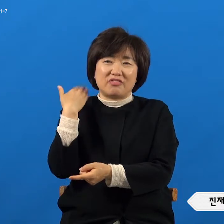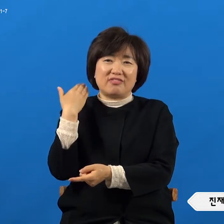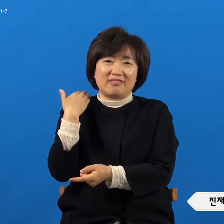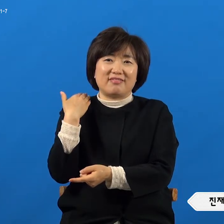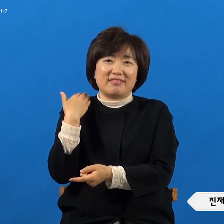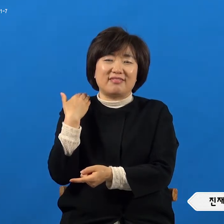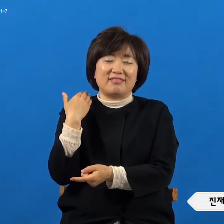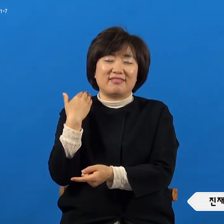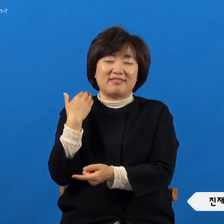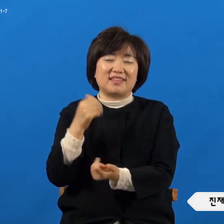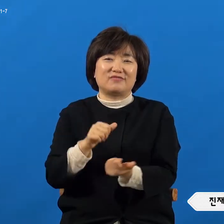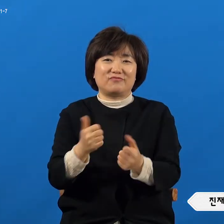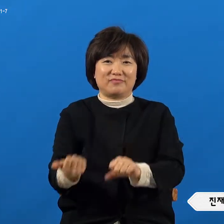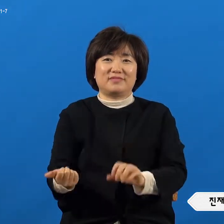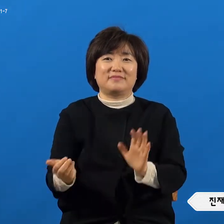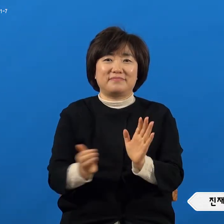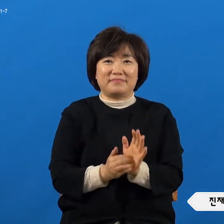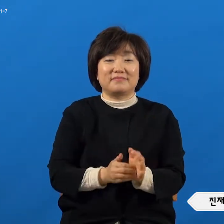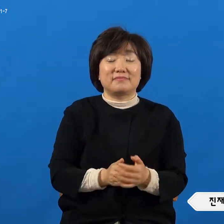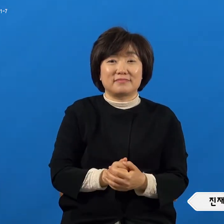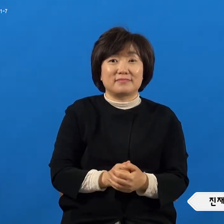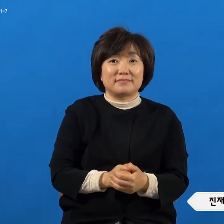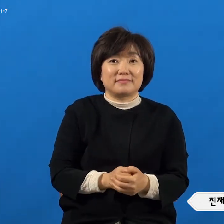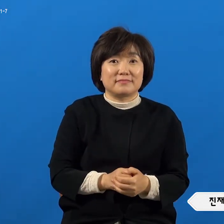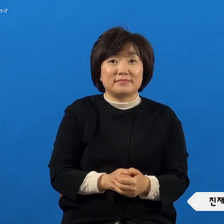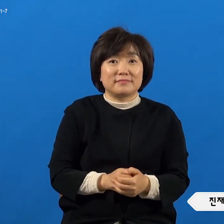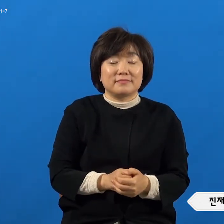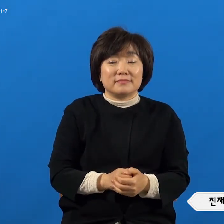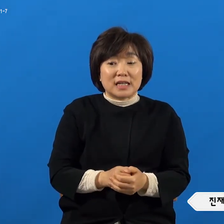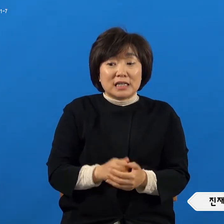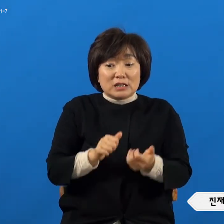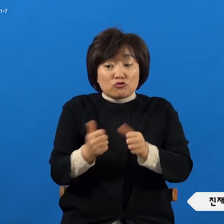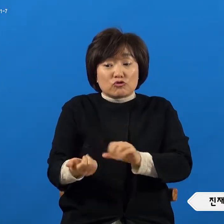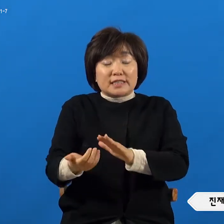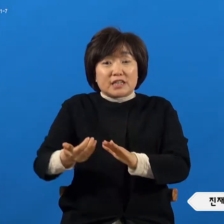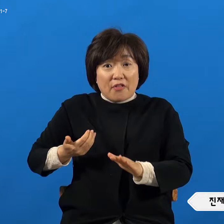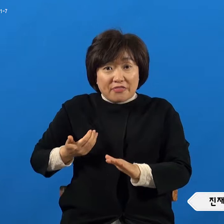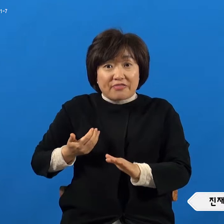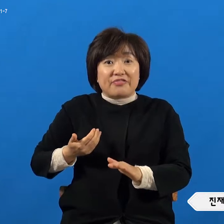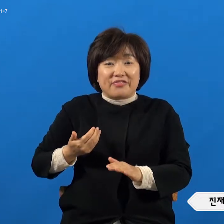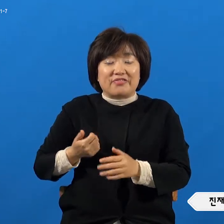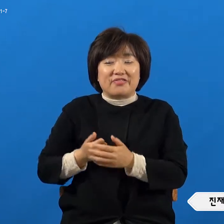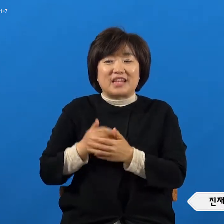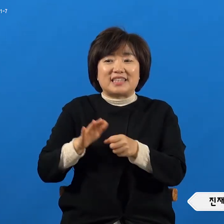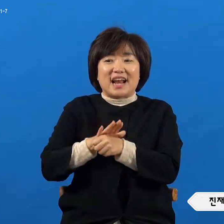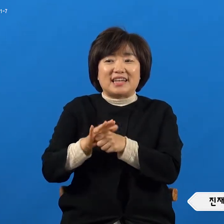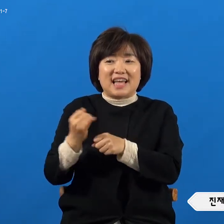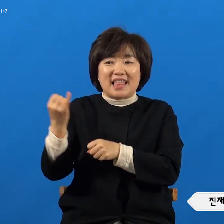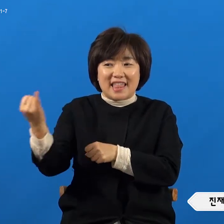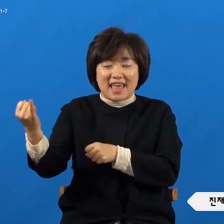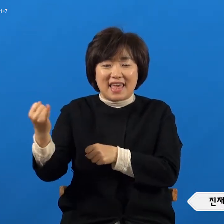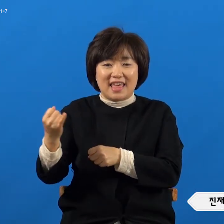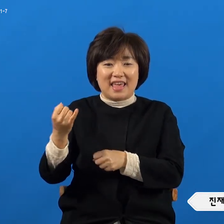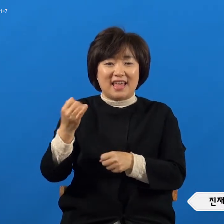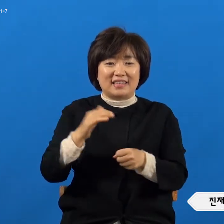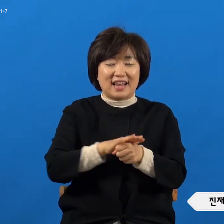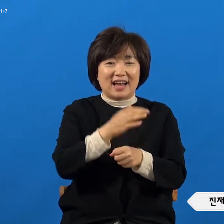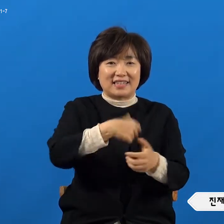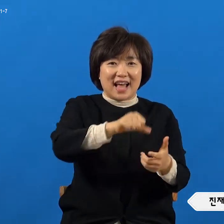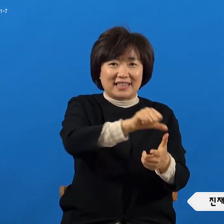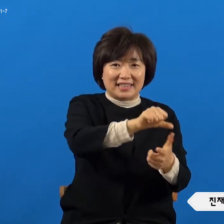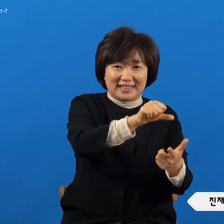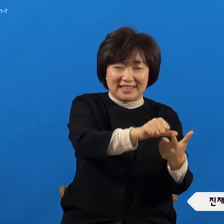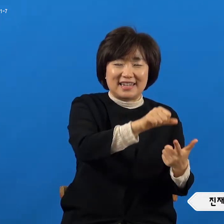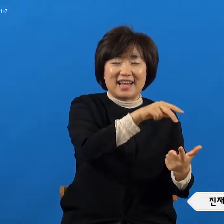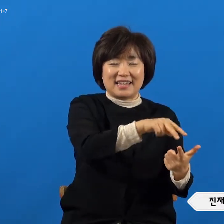전 세상을 떠났습니다. 그가 떠나기 전에 사랑하는 아내와 두 아들에게 보낸